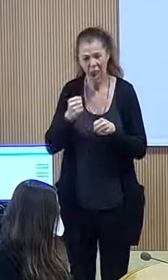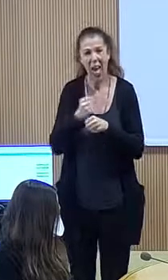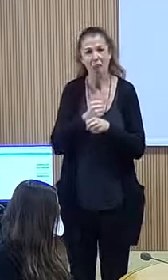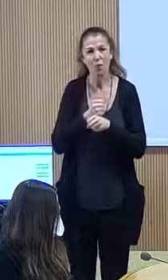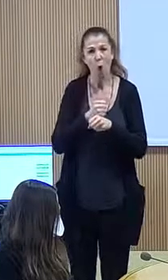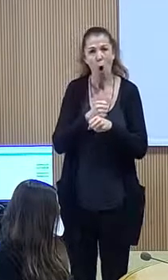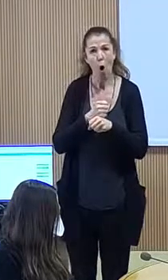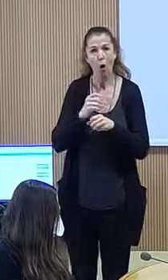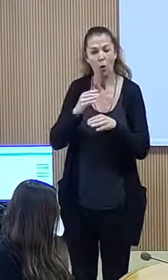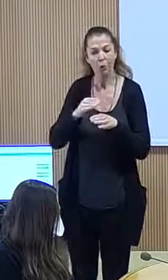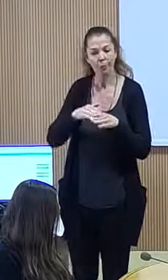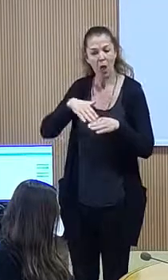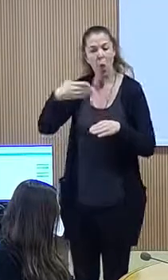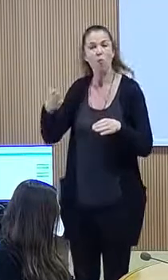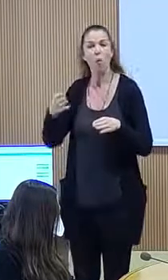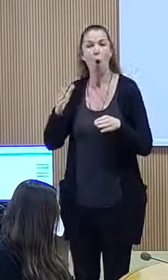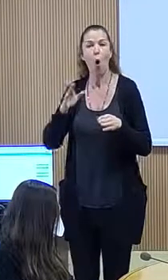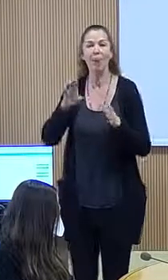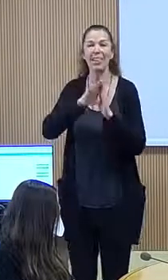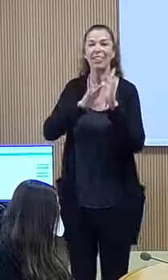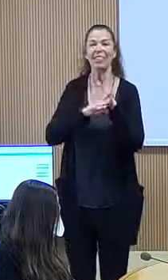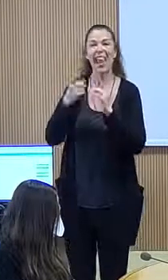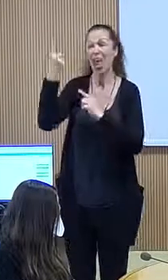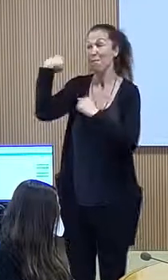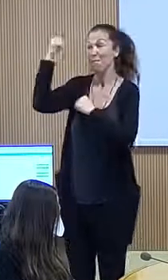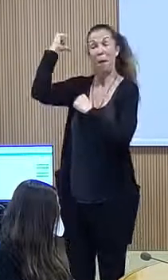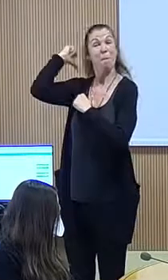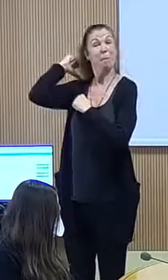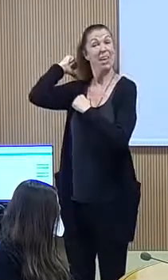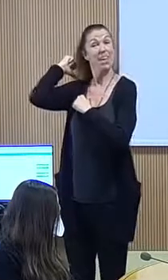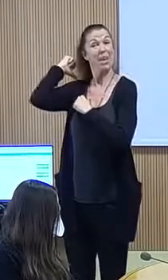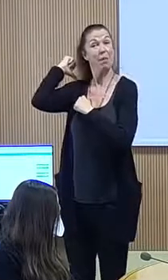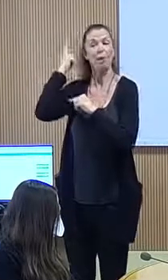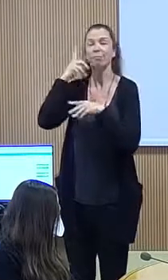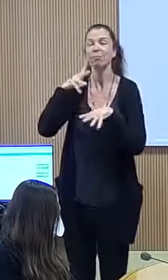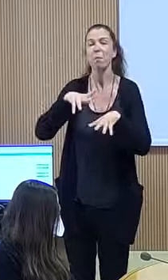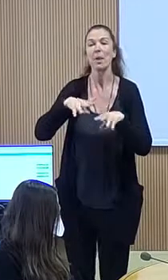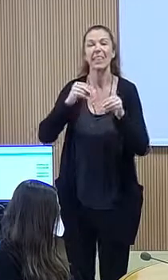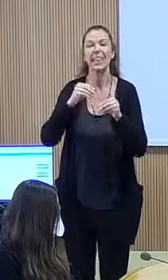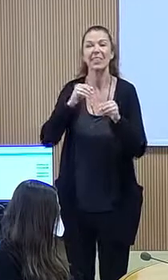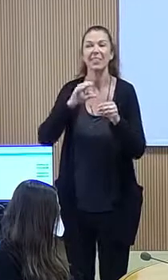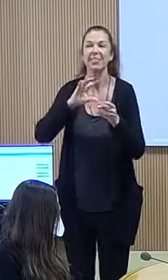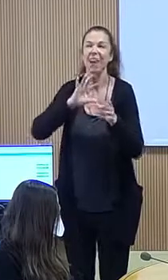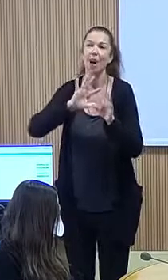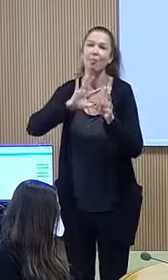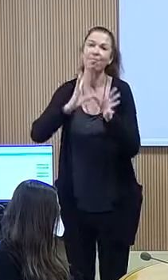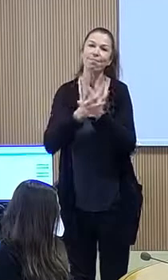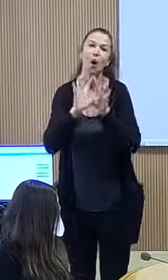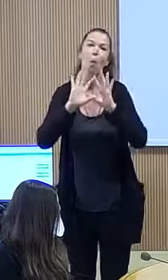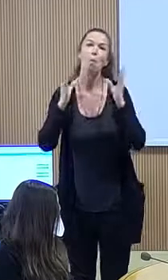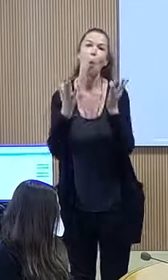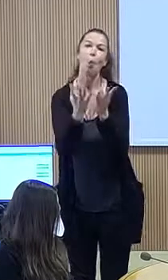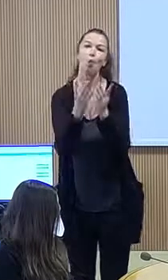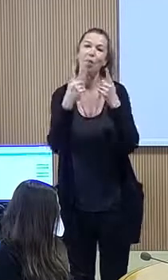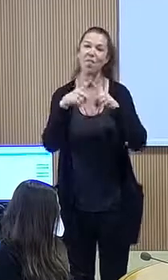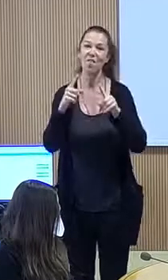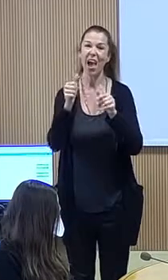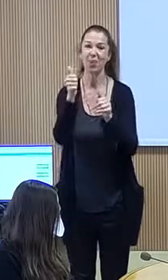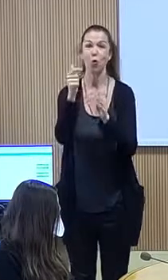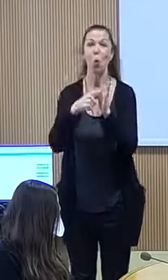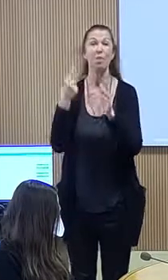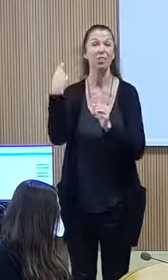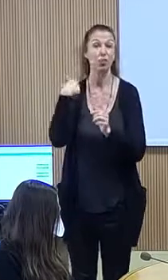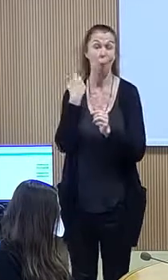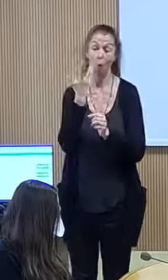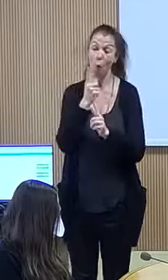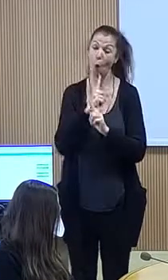perché la ri partenza sarà in un mondo diciamo che è diverso rispetto a quello di un mese fa si voglia non si voglia questo è